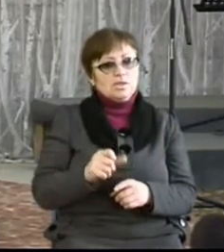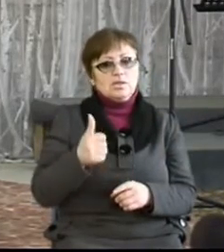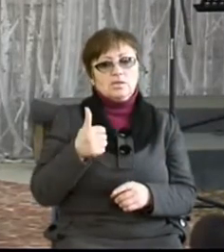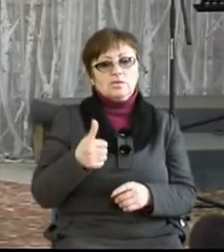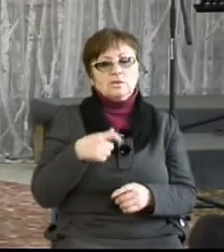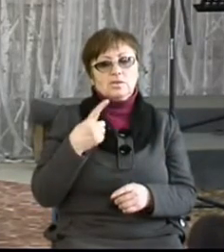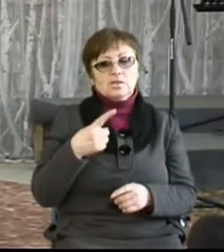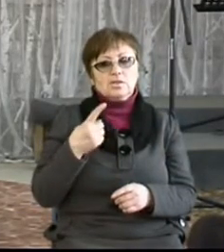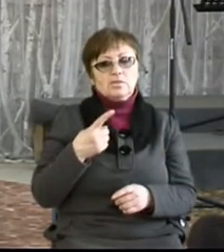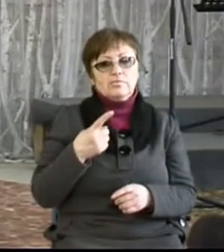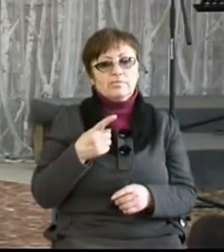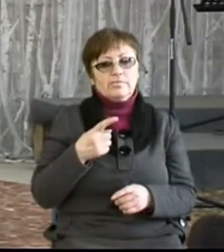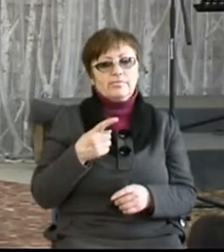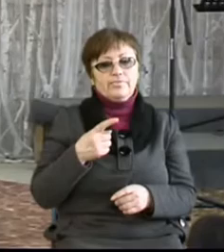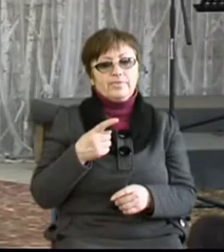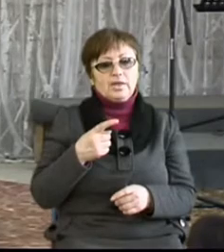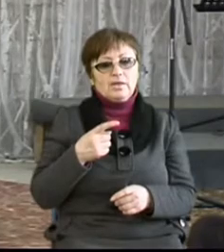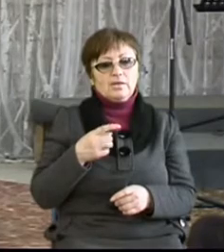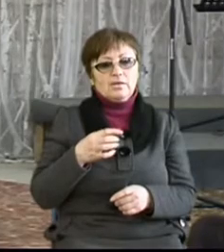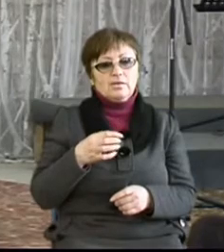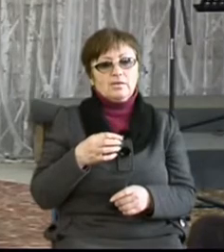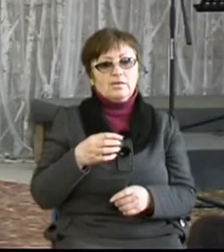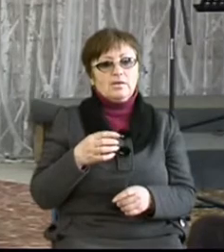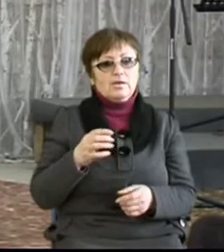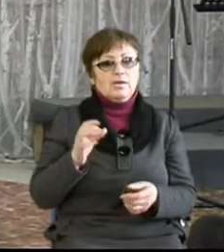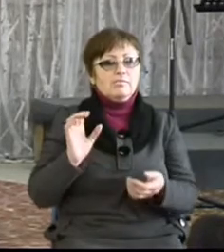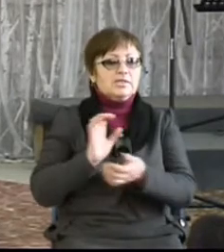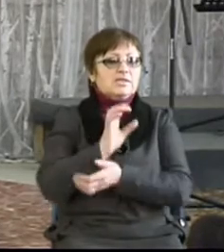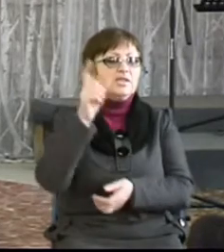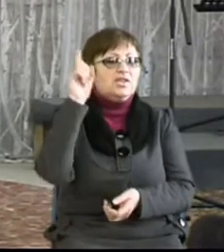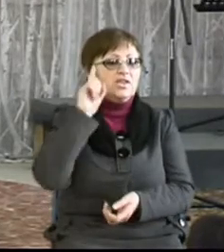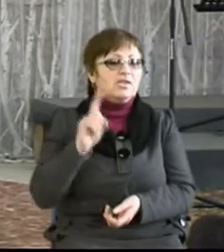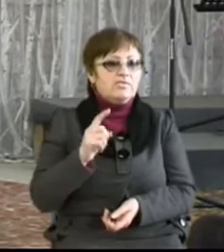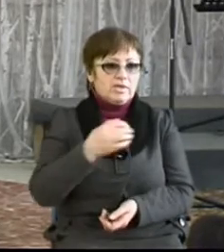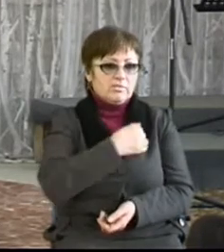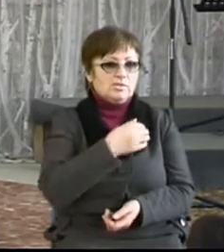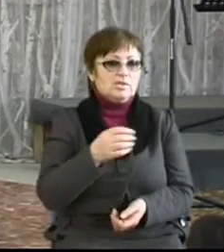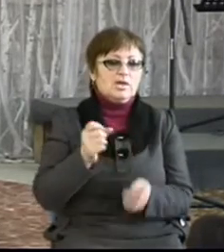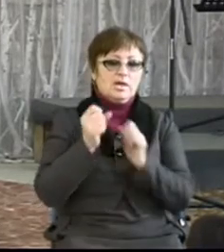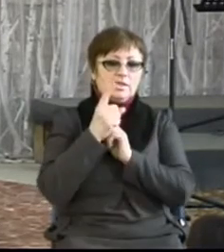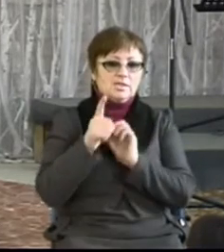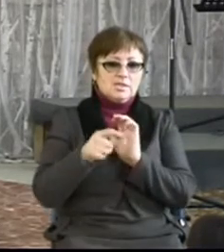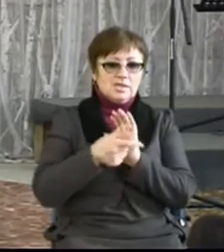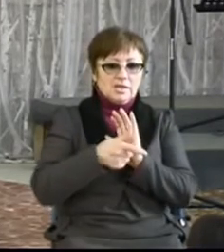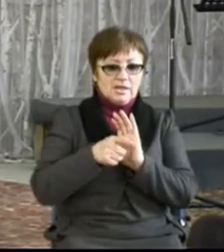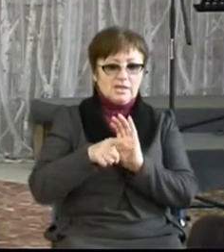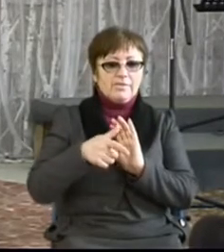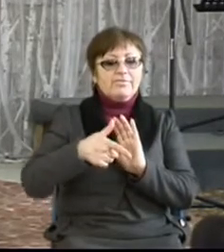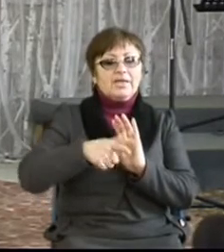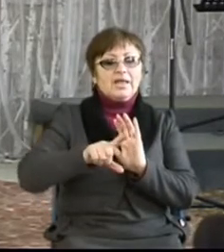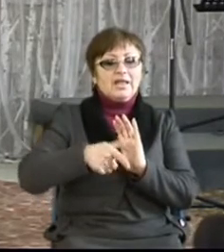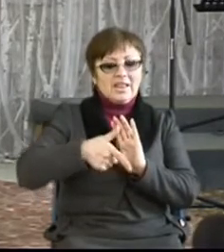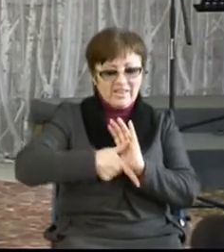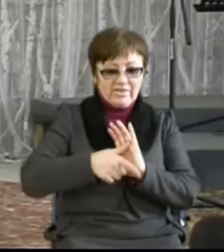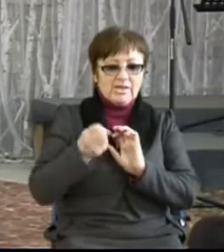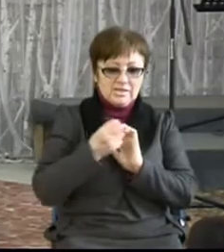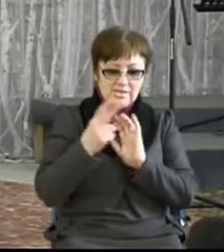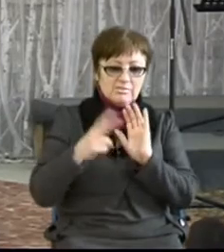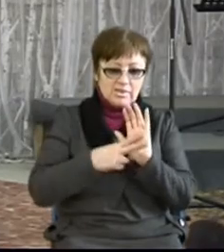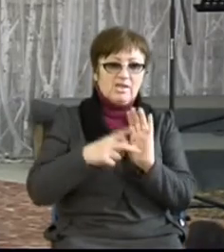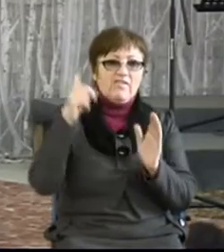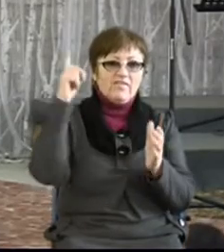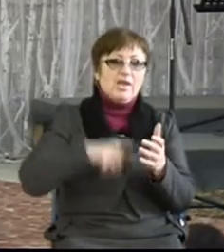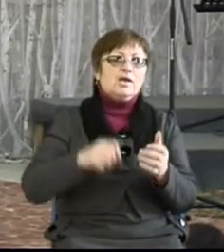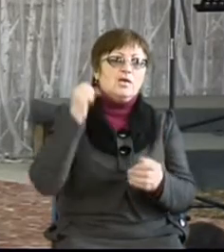именно отражает это послание к евреям, хочу вам прочитать, 11 глава, 17 стих. «Верую